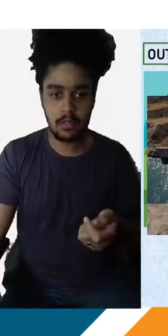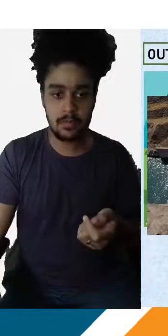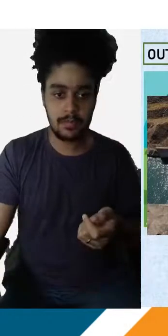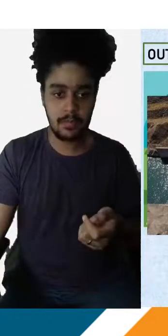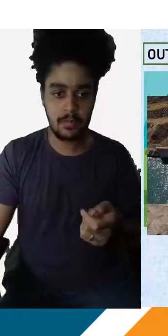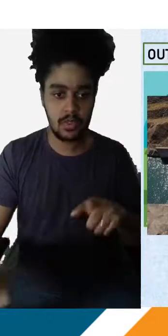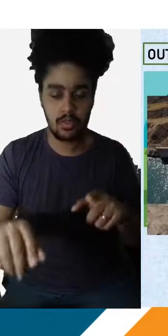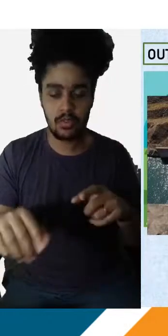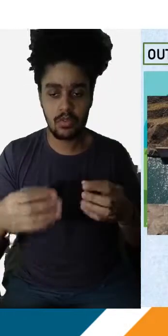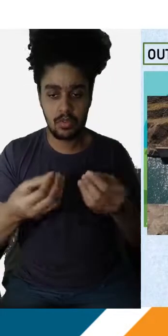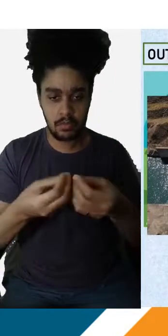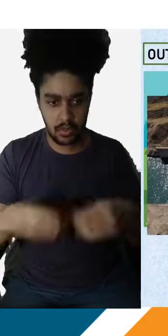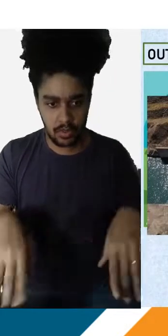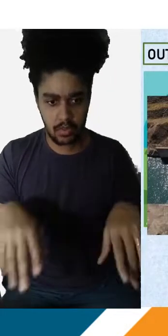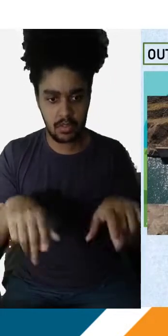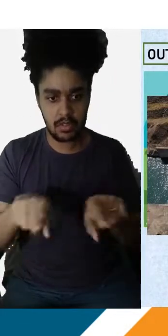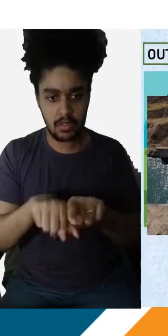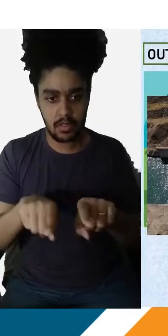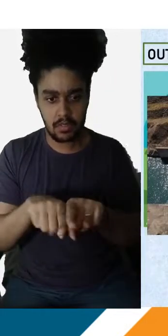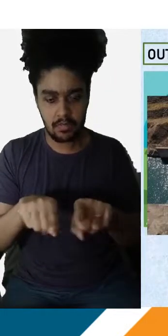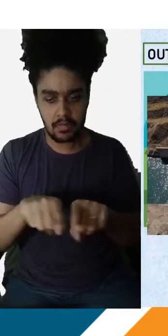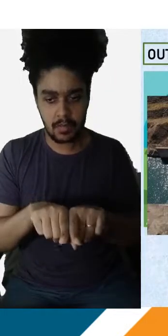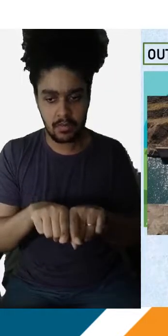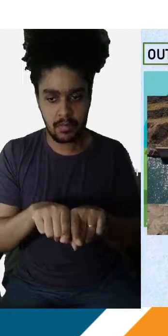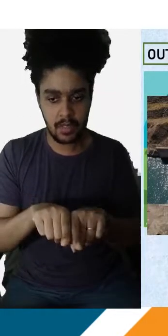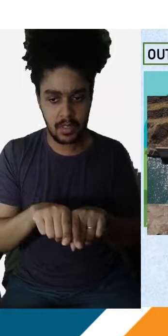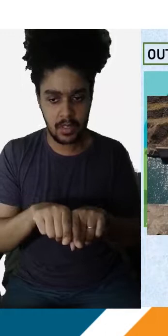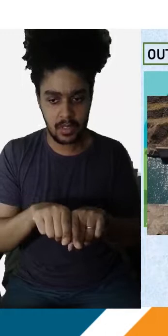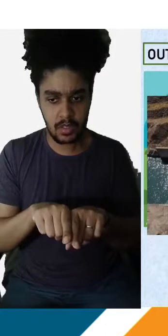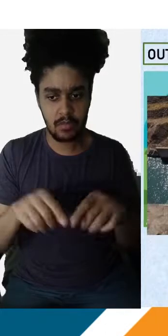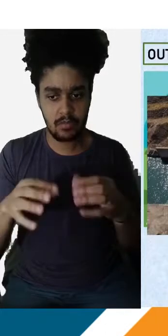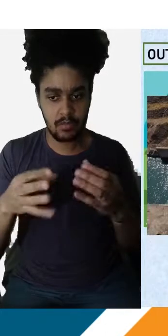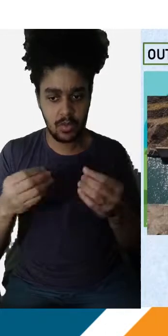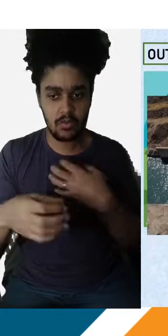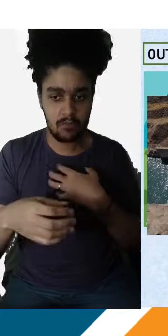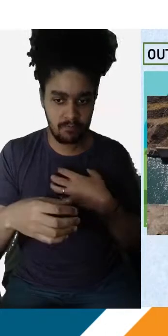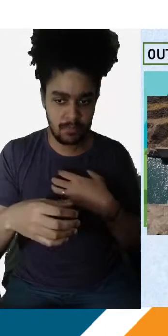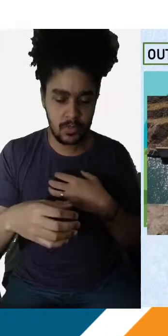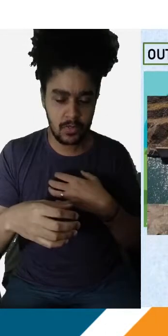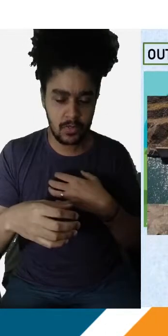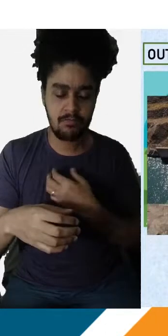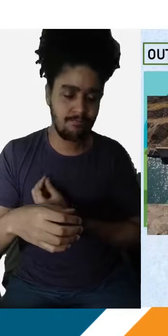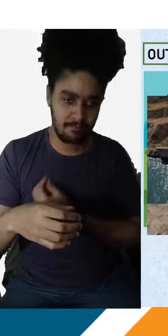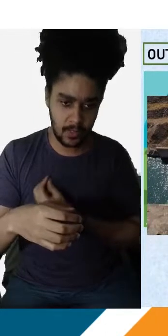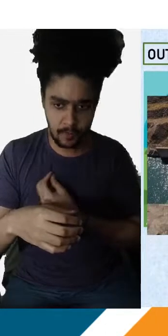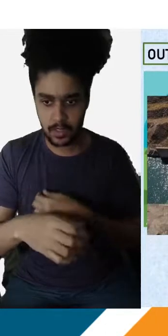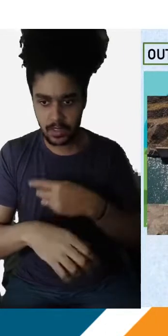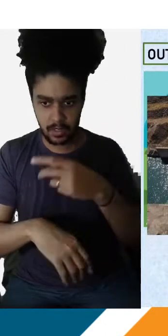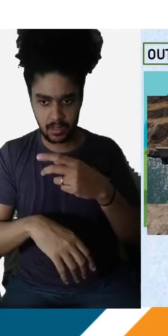prejudicar, impactar de forma extremamente abrupta a vida